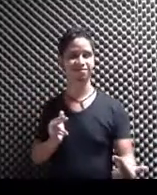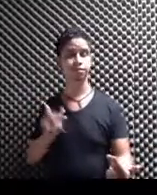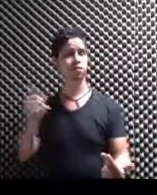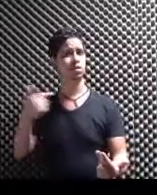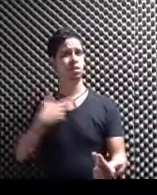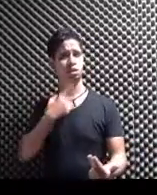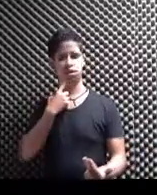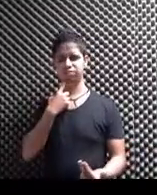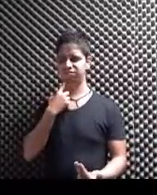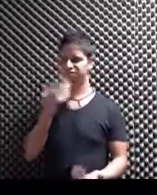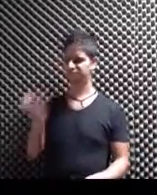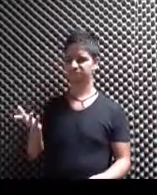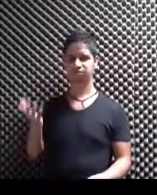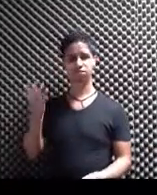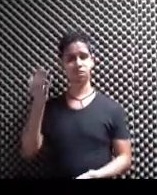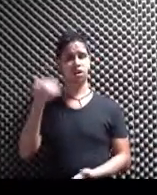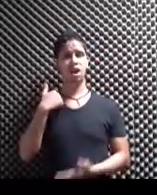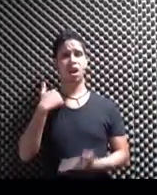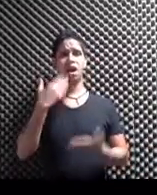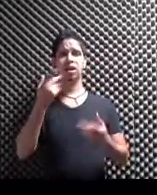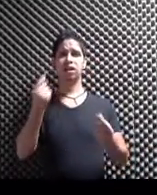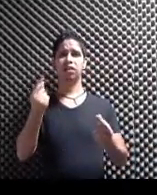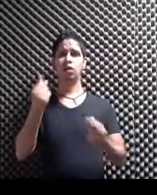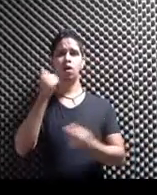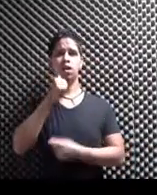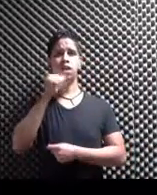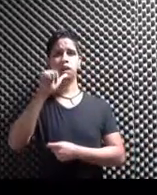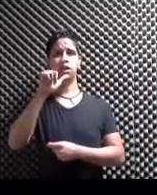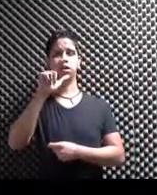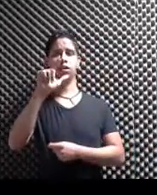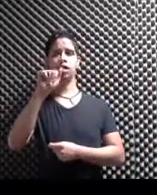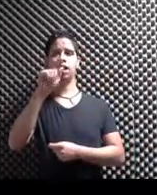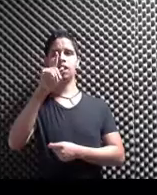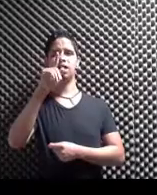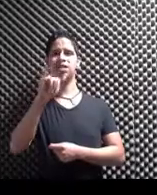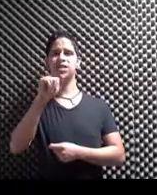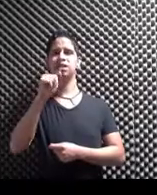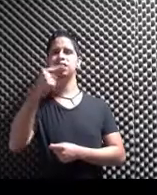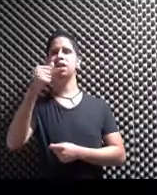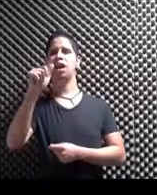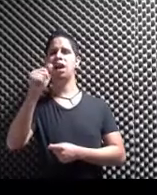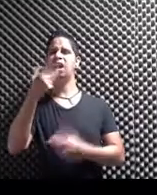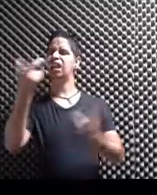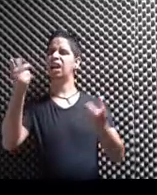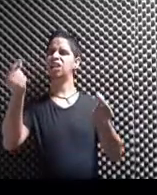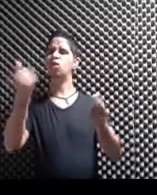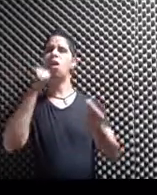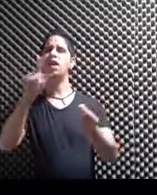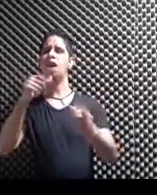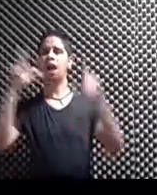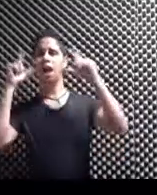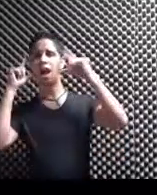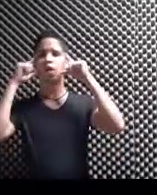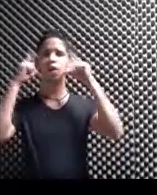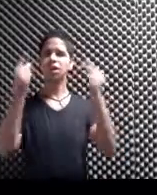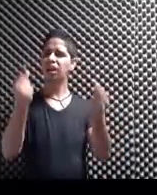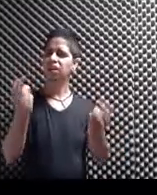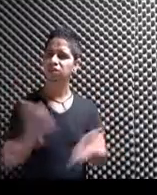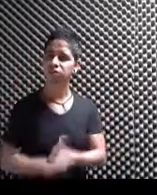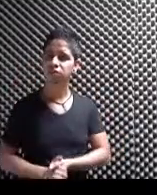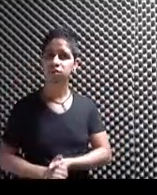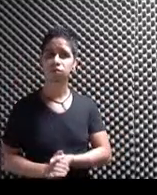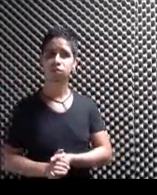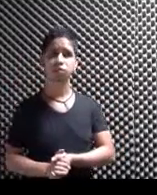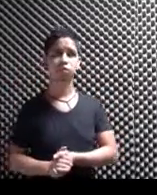Qué poca vergüenza que el dinero ¿Qué hizo ayer en ¿Qué sé yo? Porque un día que todo el mundo se disfraza ¿Qué hace ella? Se vistió